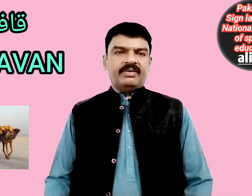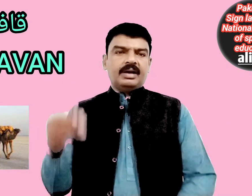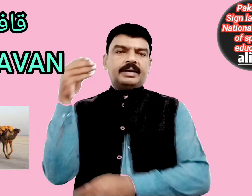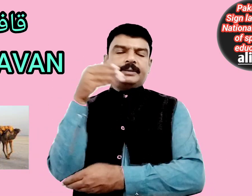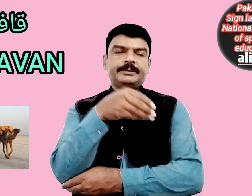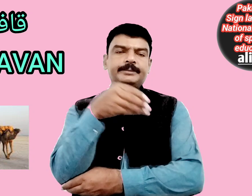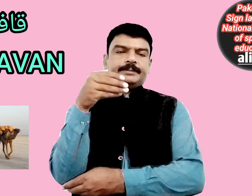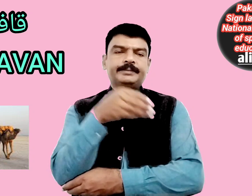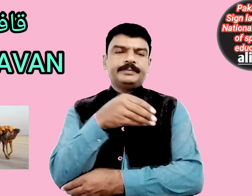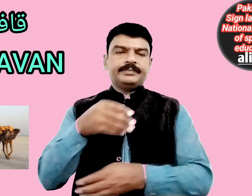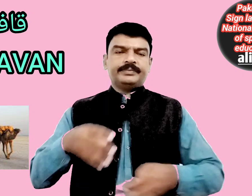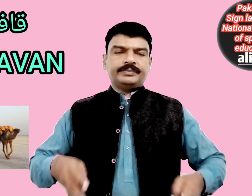قافلہ